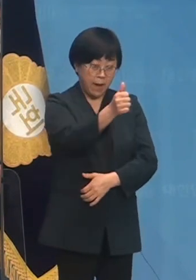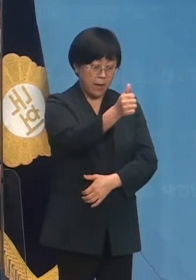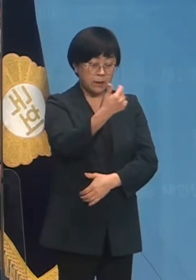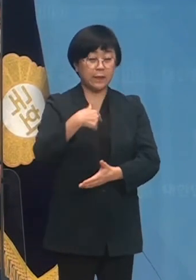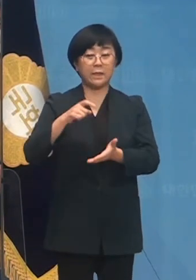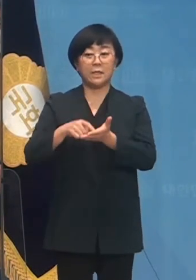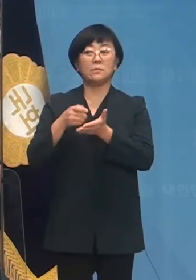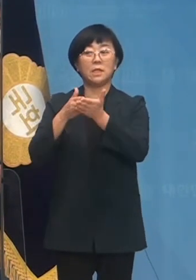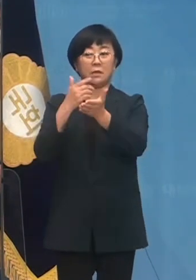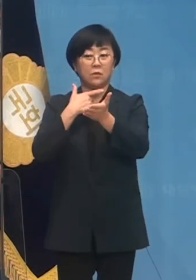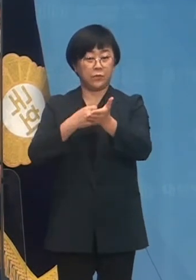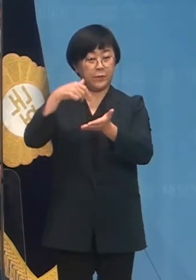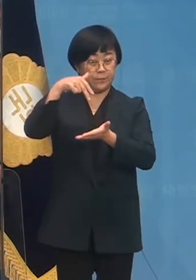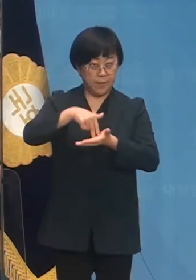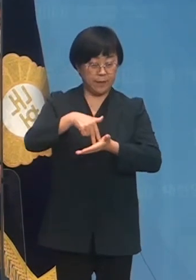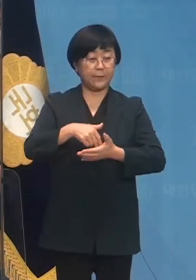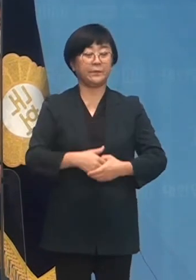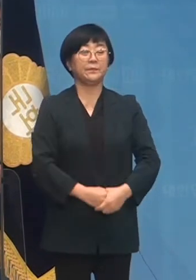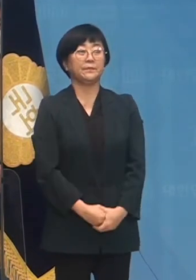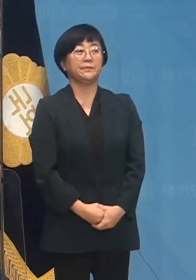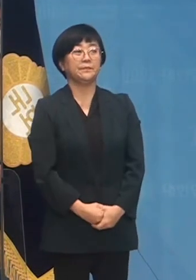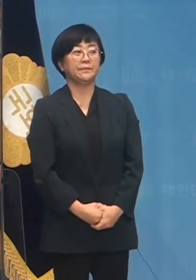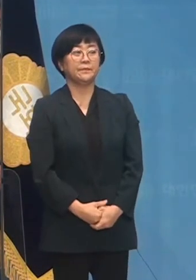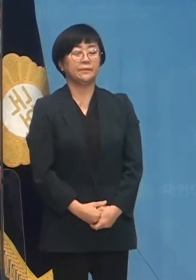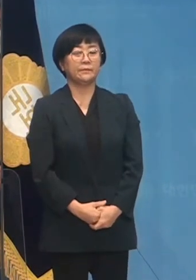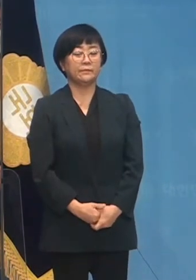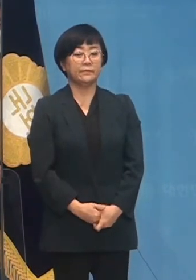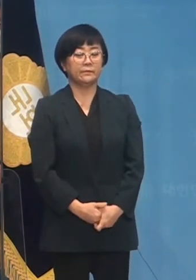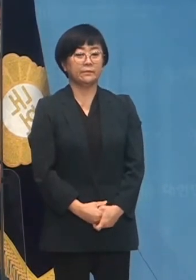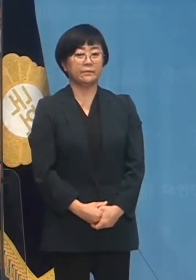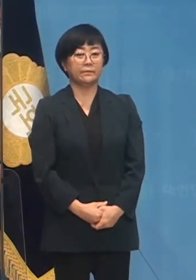제안을 드리려고 이 자리에 왔습니다.